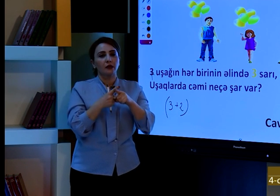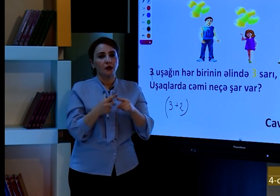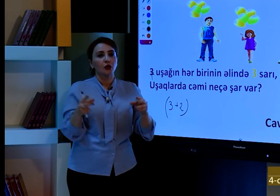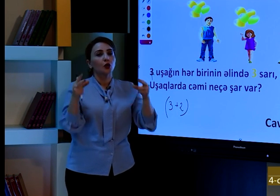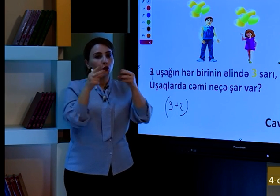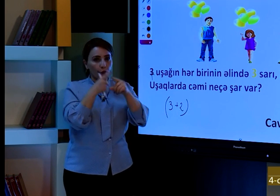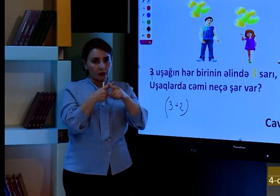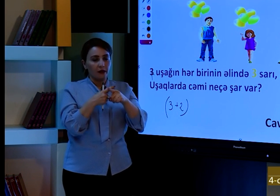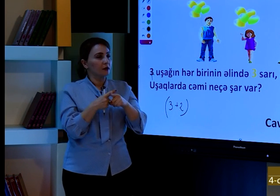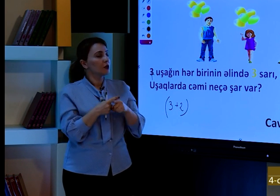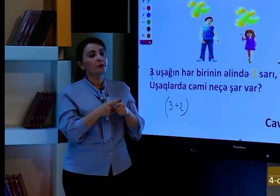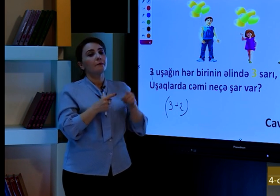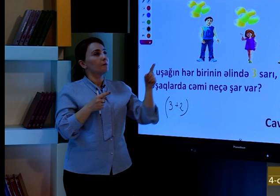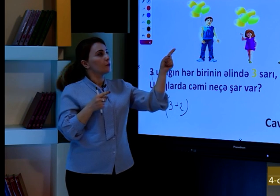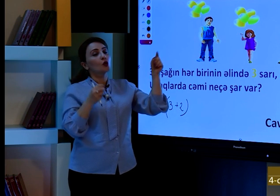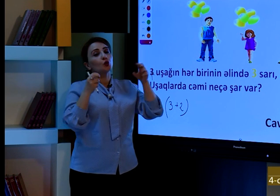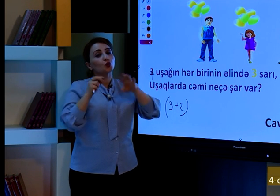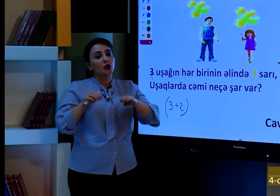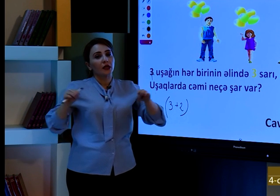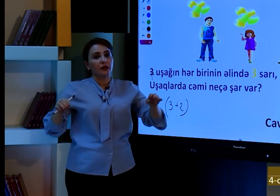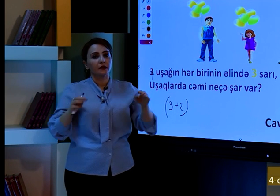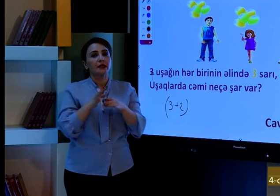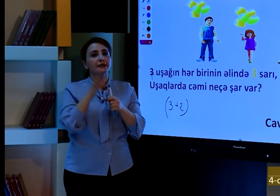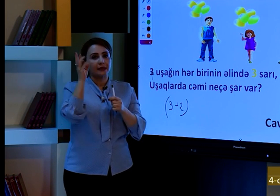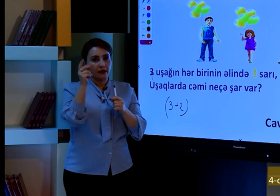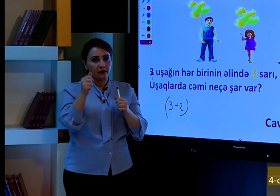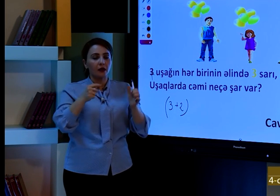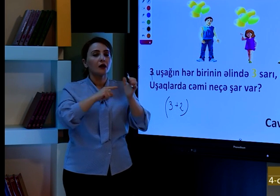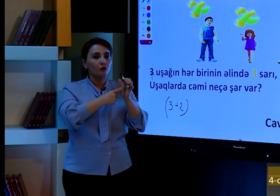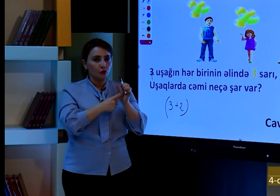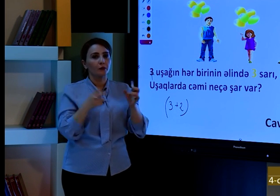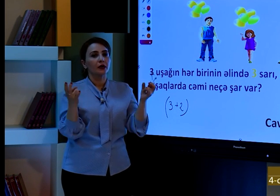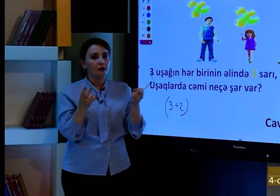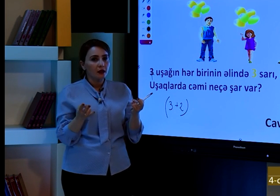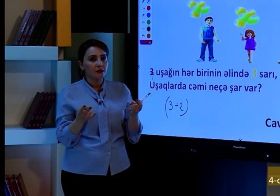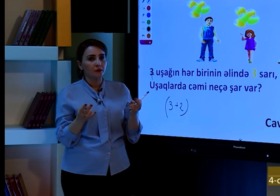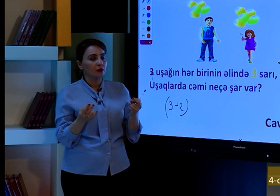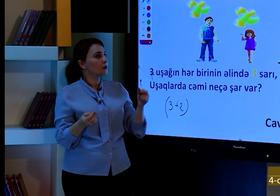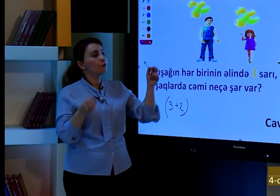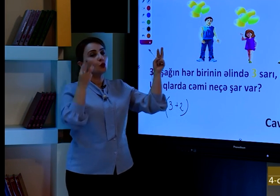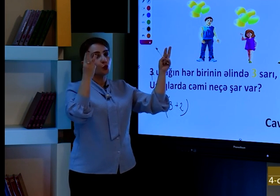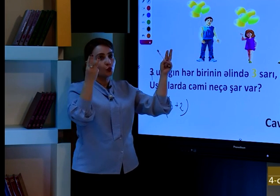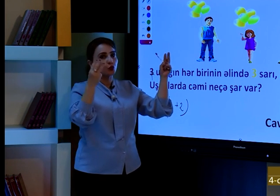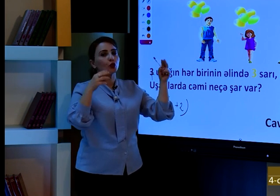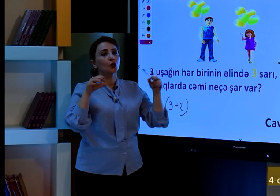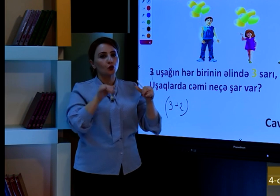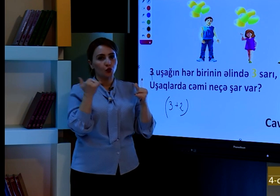Toplananları toplayıb, uşaqların sayına vurmaq lazımdır. 3